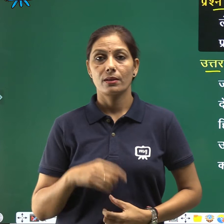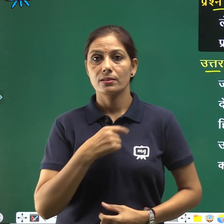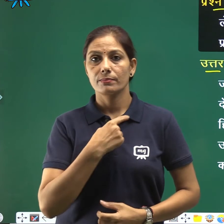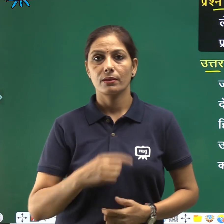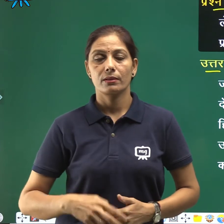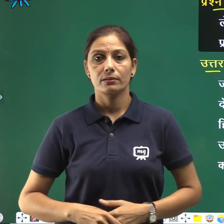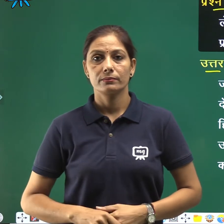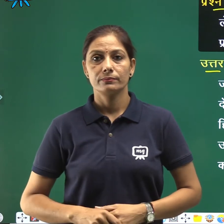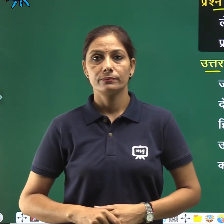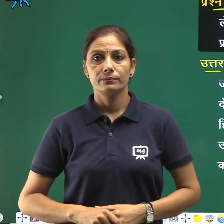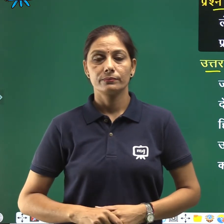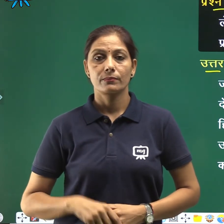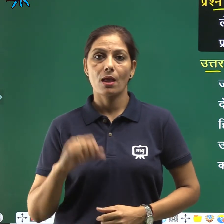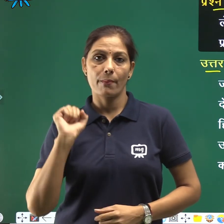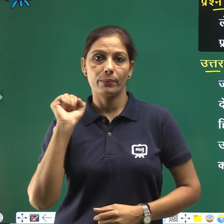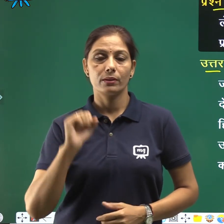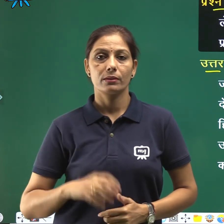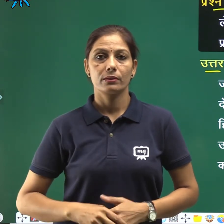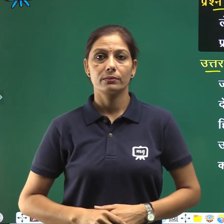इसमें अपनी